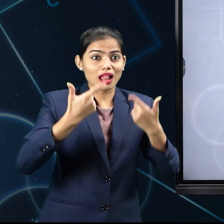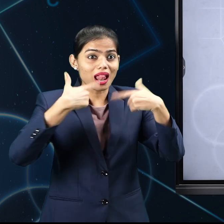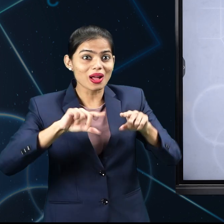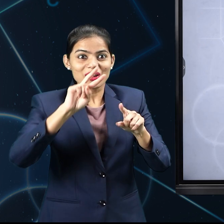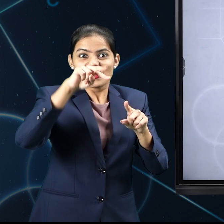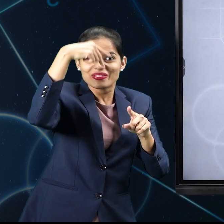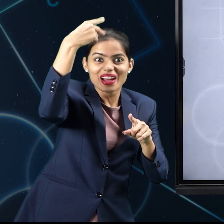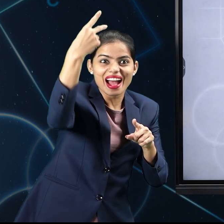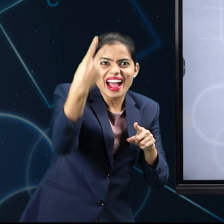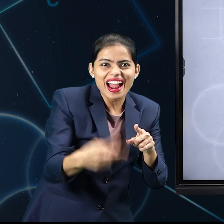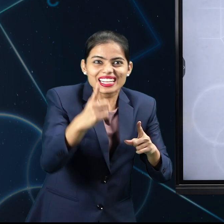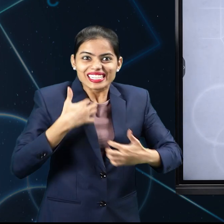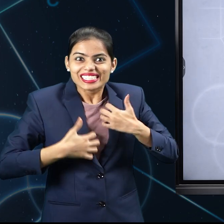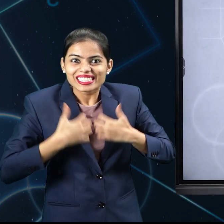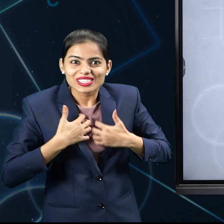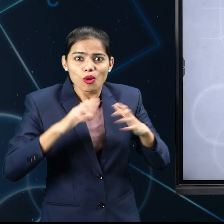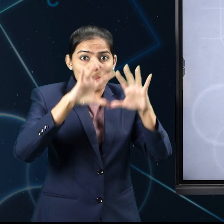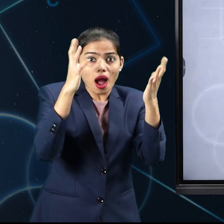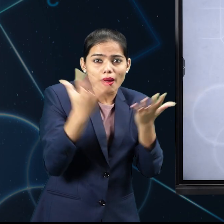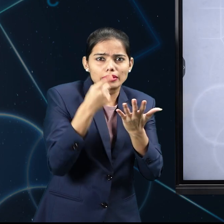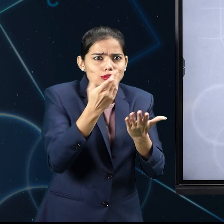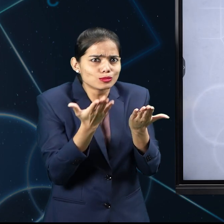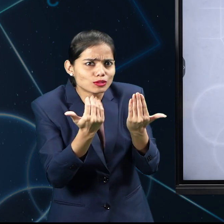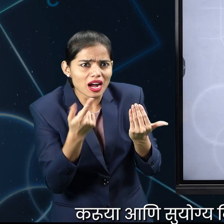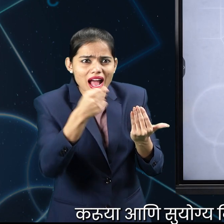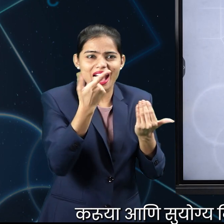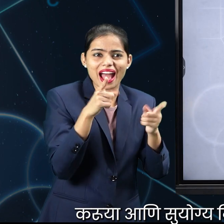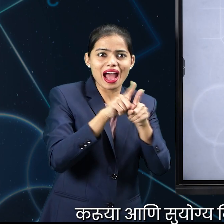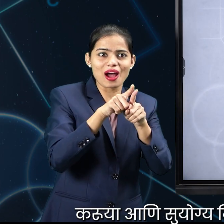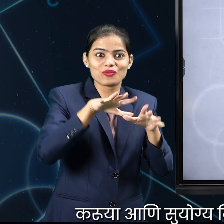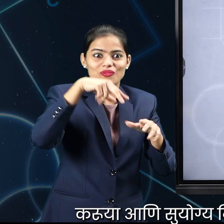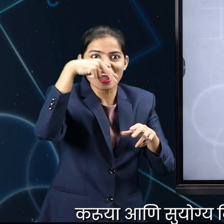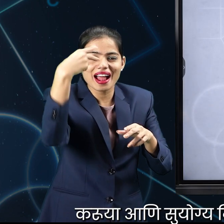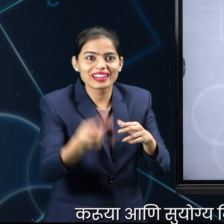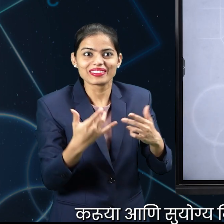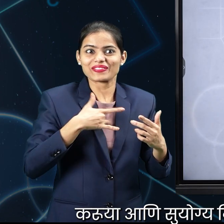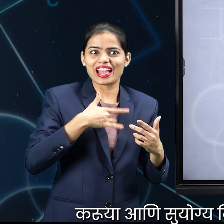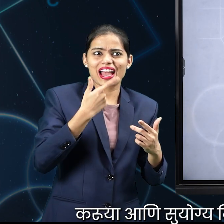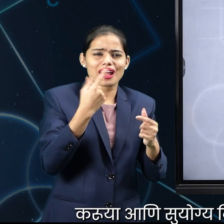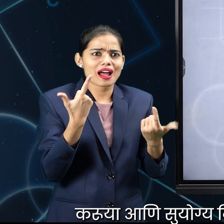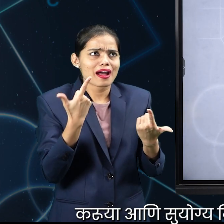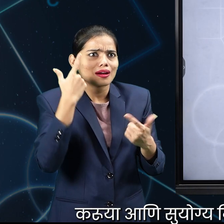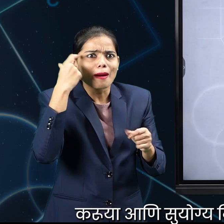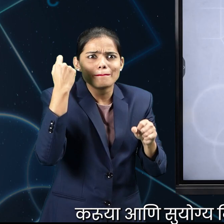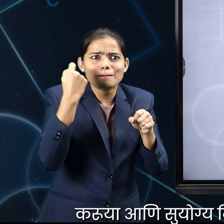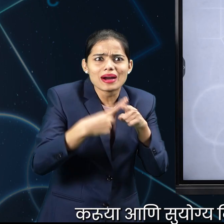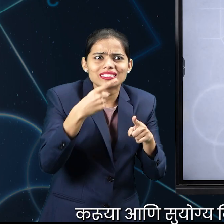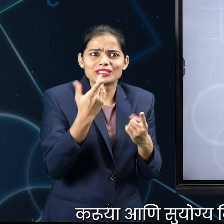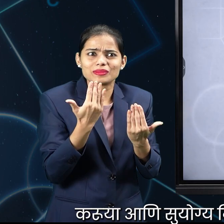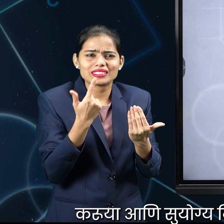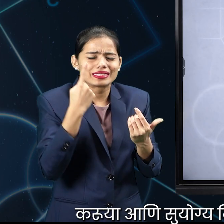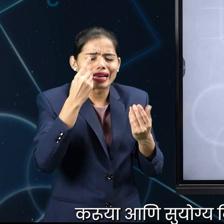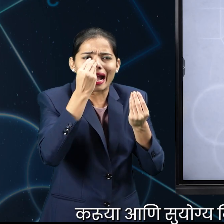तर चला मग संभाव्यतेच्या या अद्भुत जगात प्रवेश करूया आणि सुयोग्य निर्णय घेण्यासाठी आवश्यक